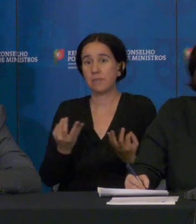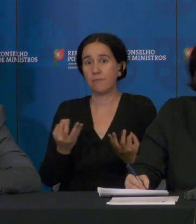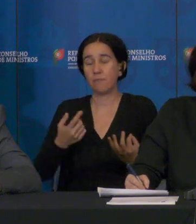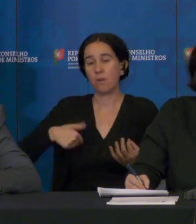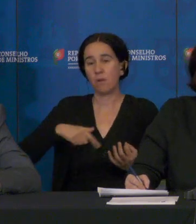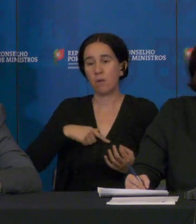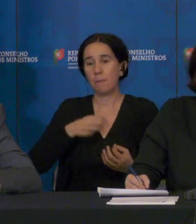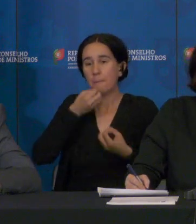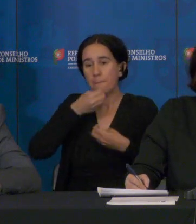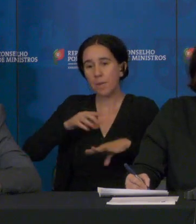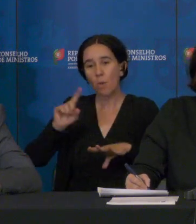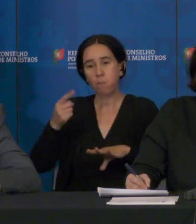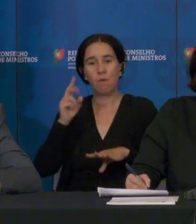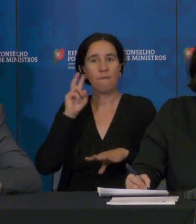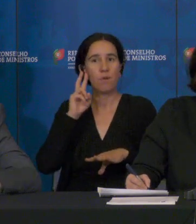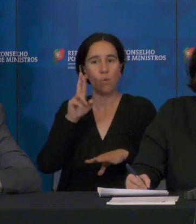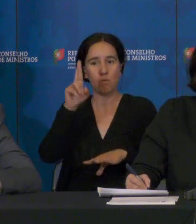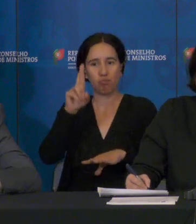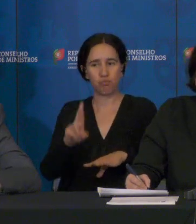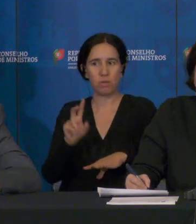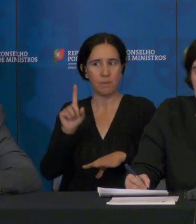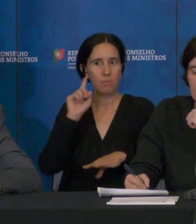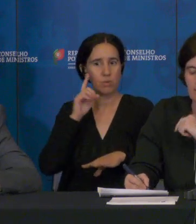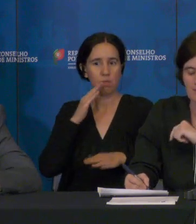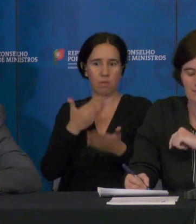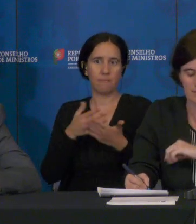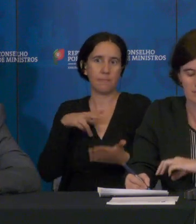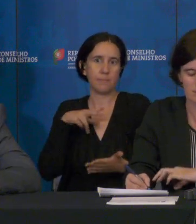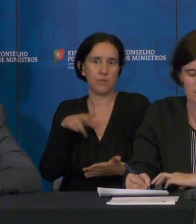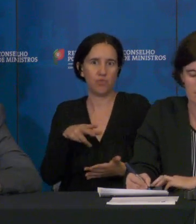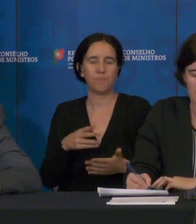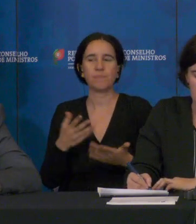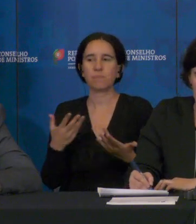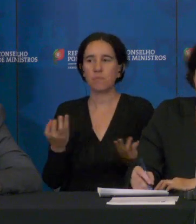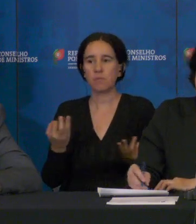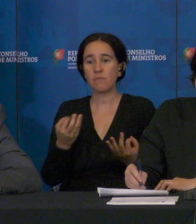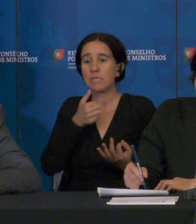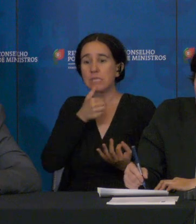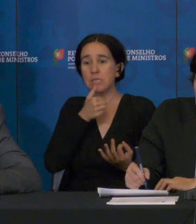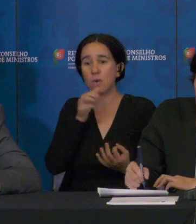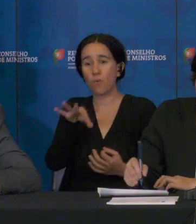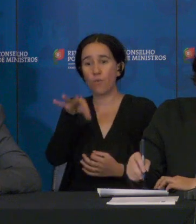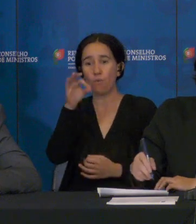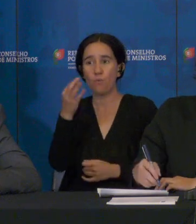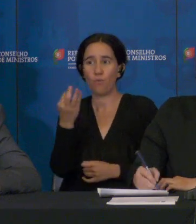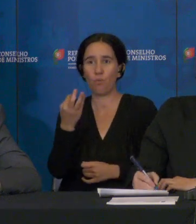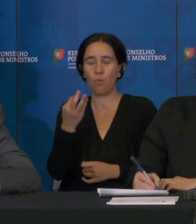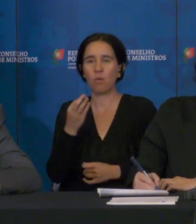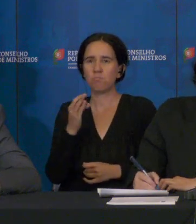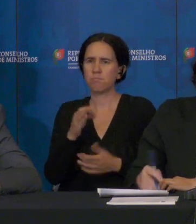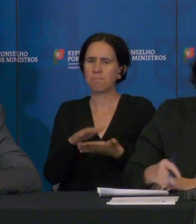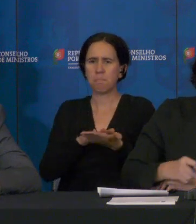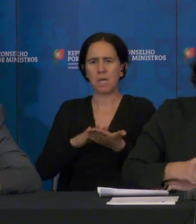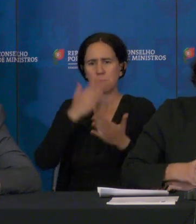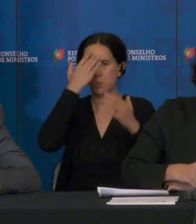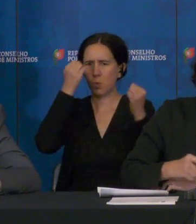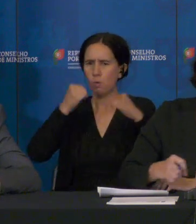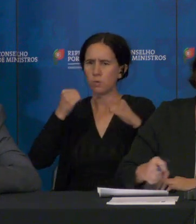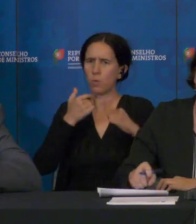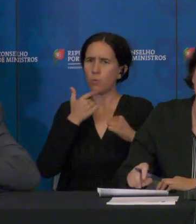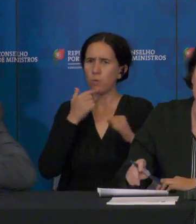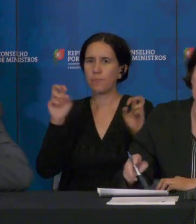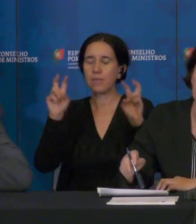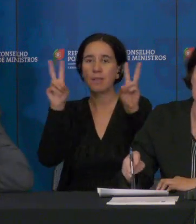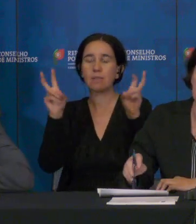podíamos perder valor, que é um valor também importante para o país. E, nesse sentido, a decisão foi tomada numa base bastante consensual